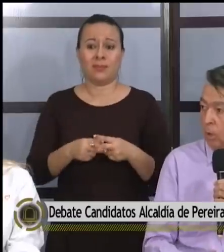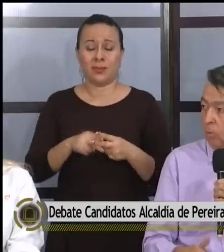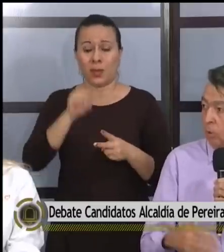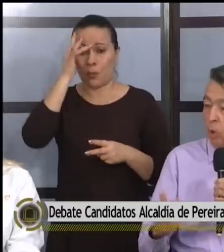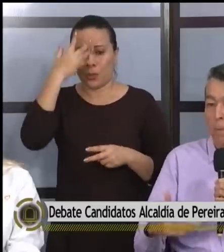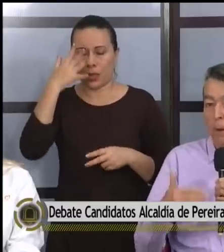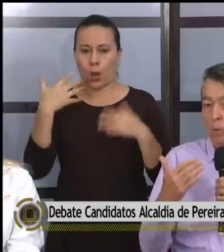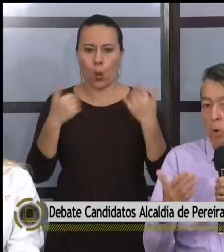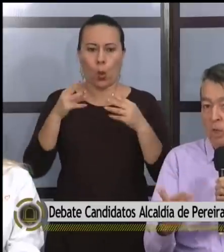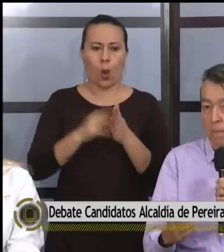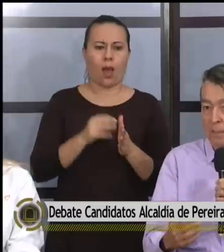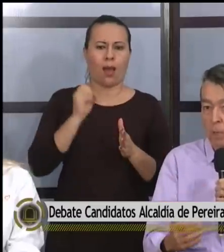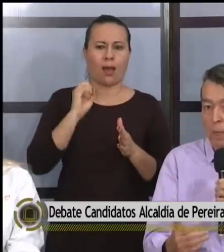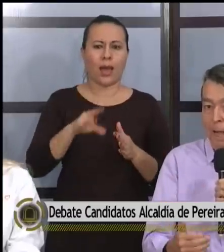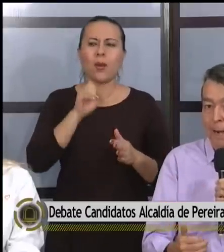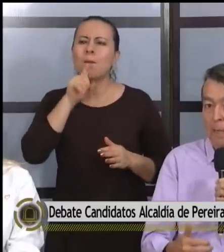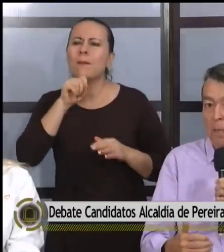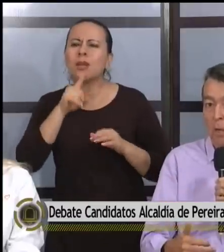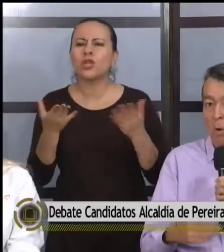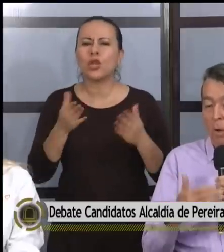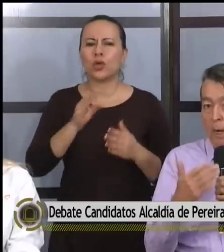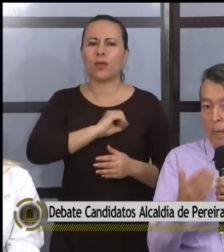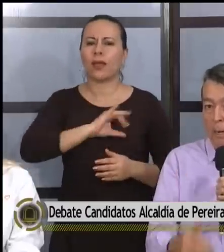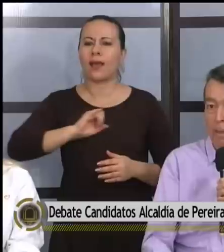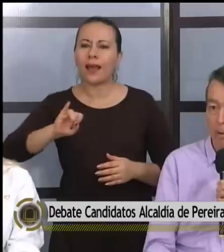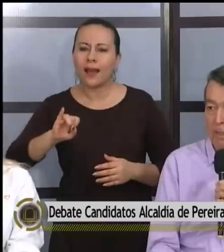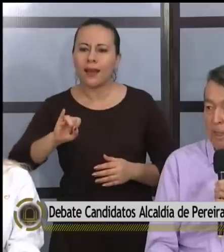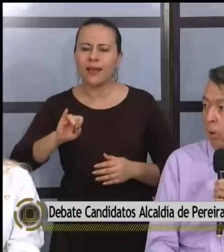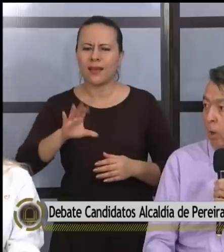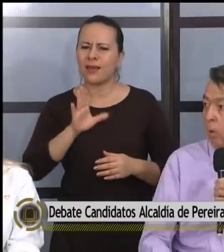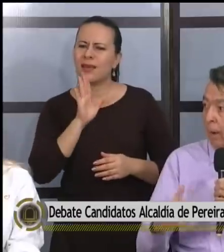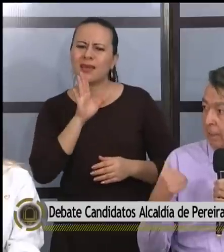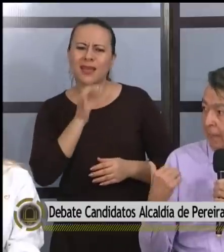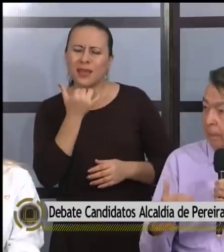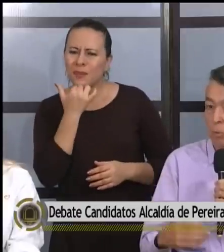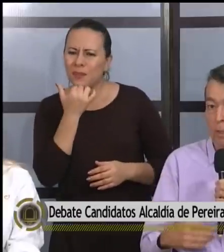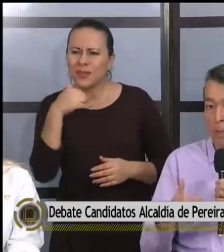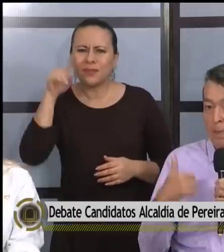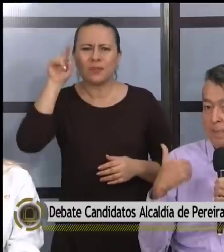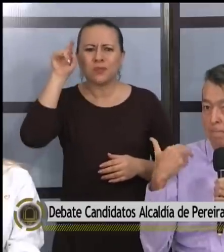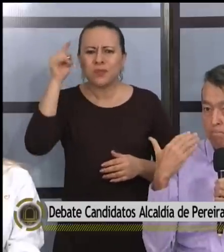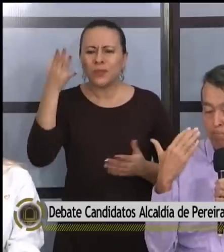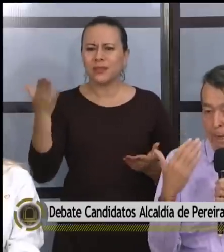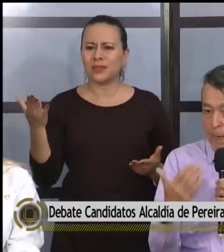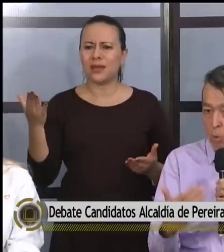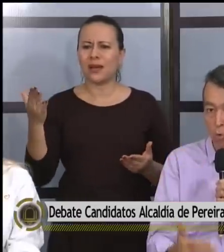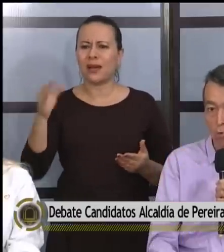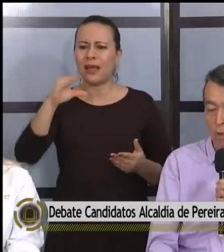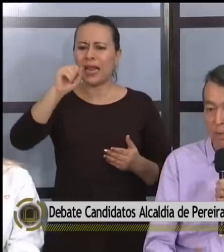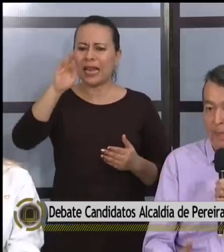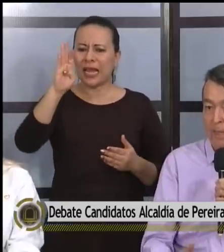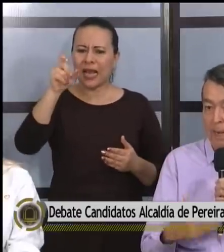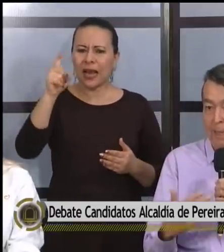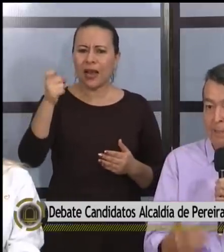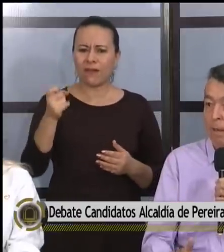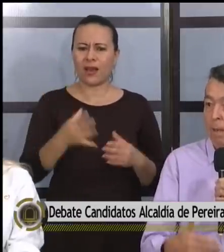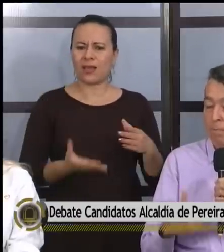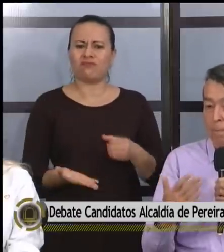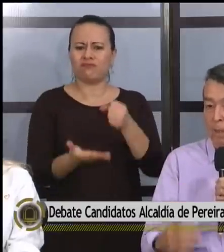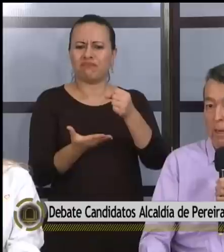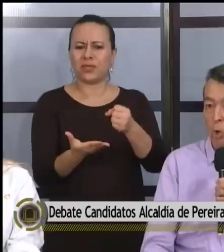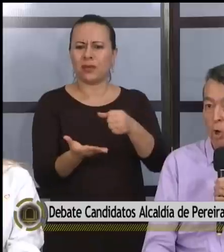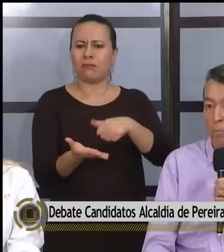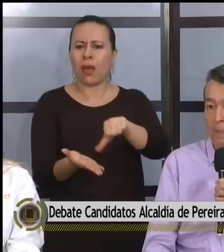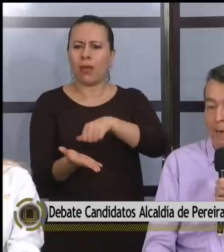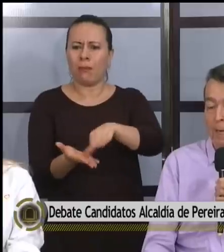altísimos. No sino que pregunte lo que está pasando en Cali con el cable de Siloé o en Manizales, donde recursos ingentes se gastan